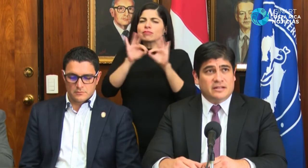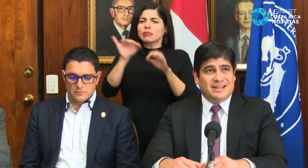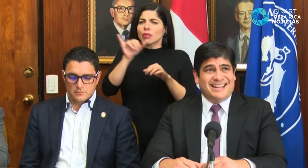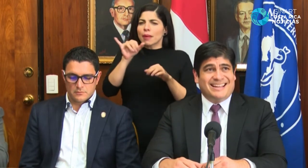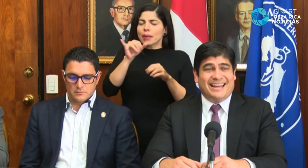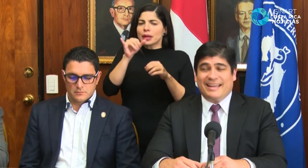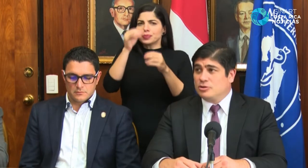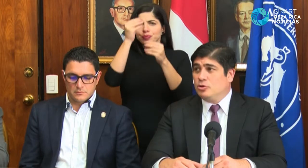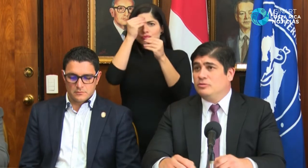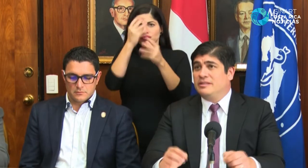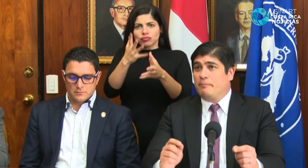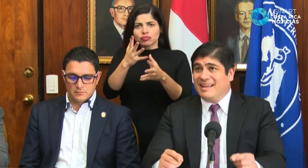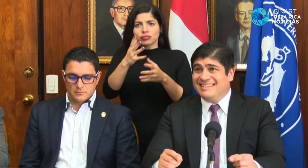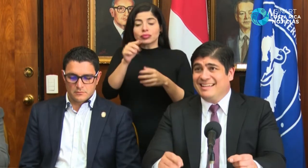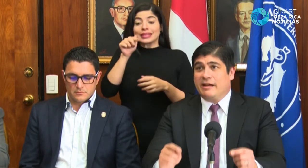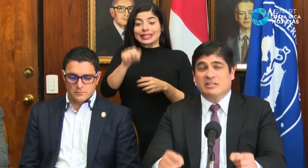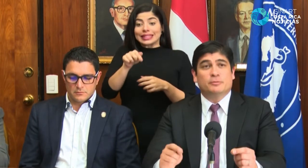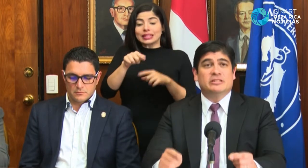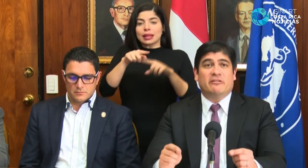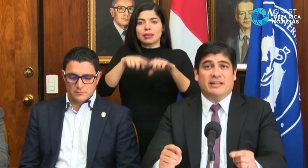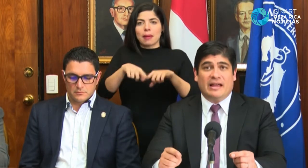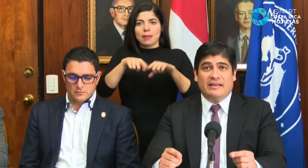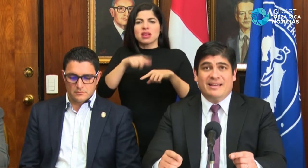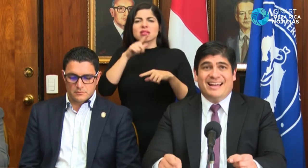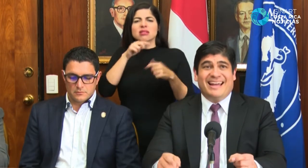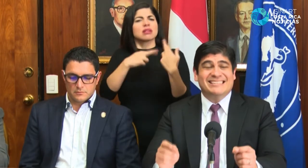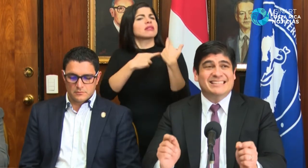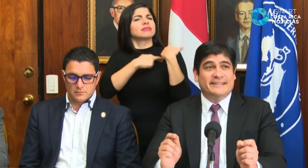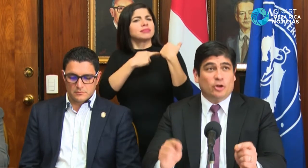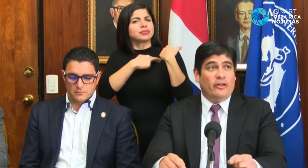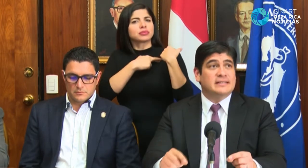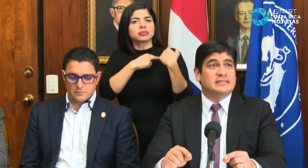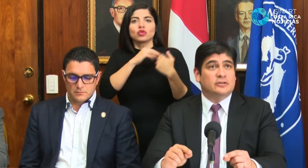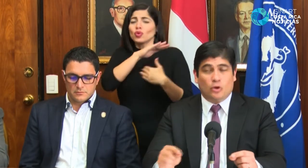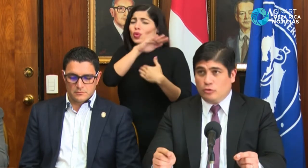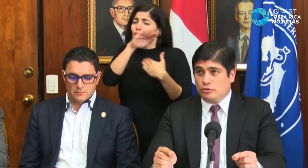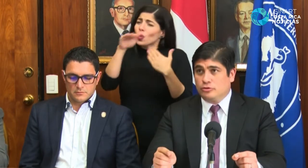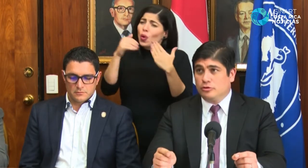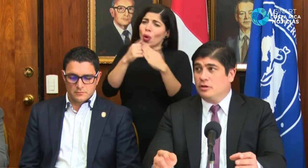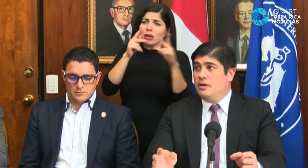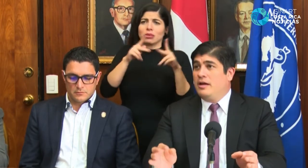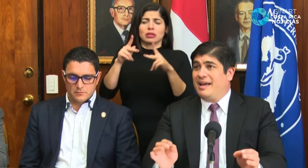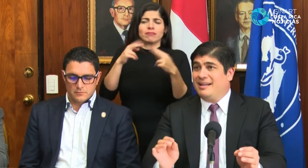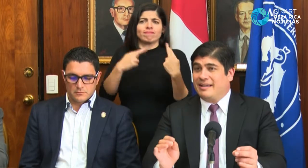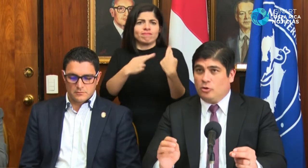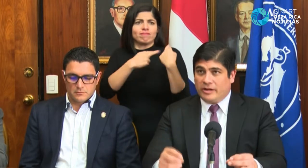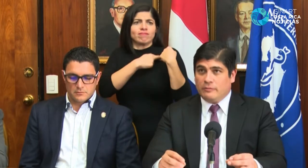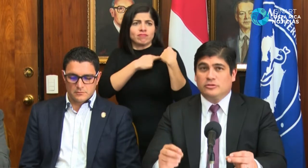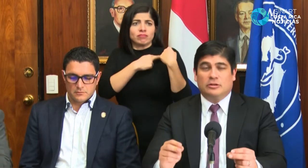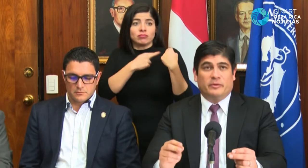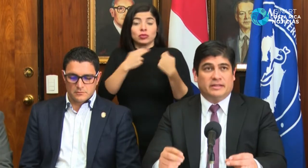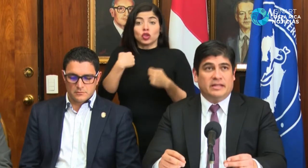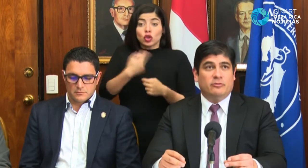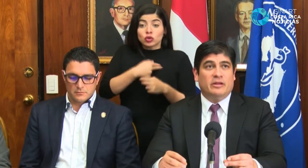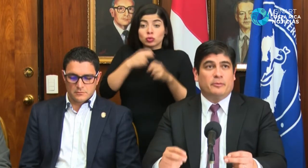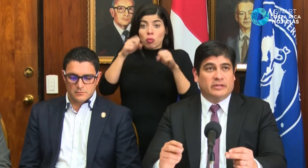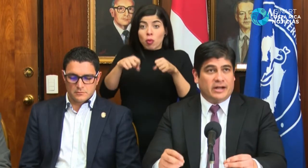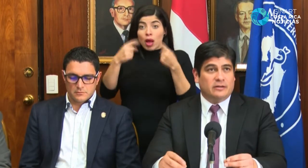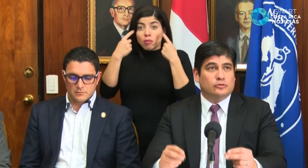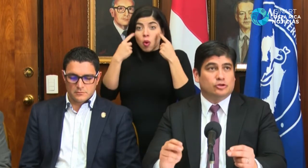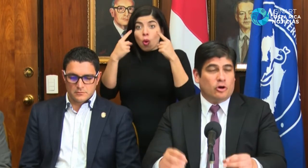decir que esto depende y la responsabilidad es de todas y todos. El que logremos el